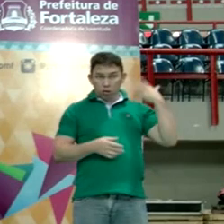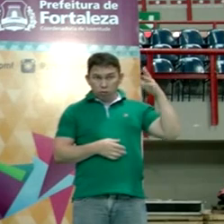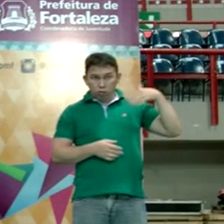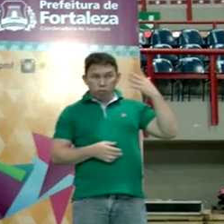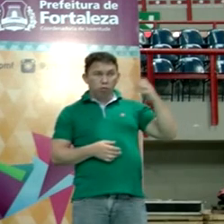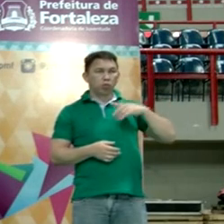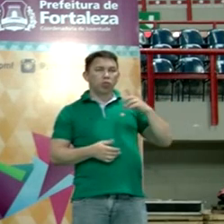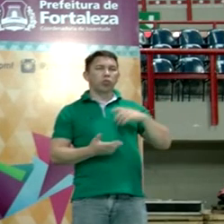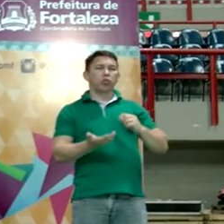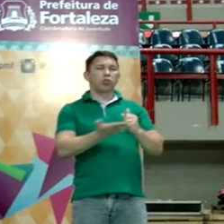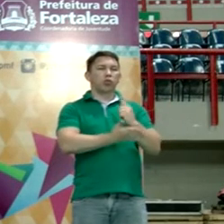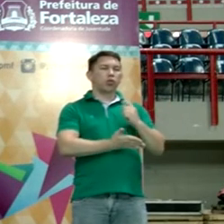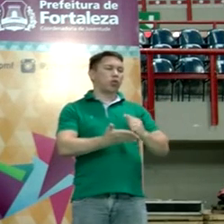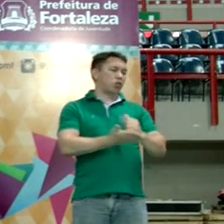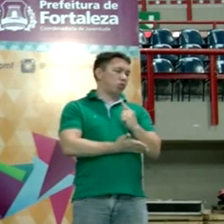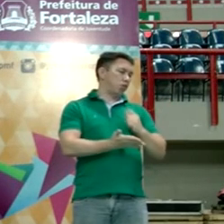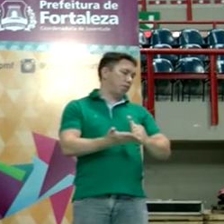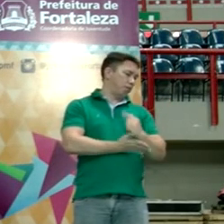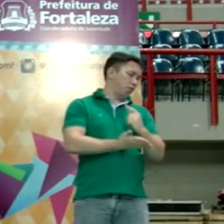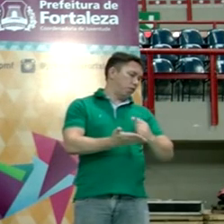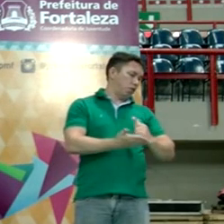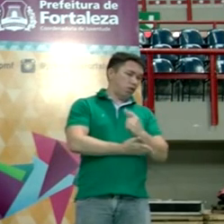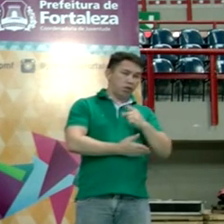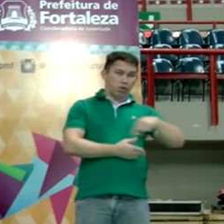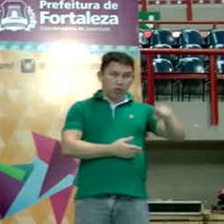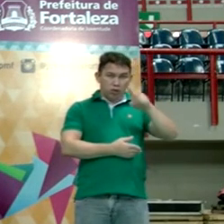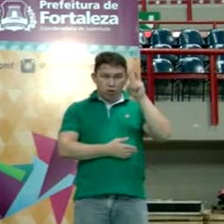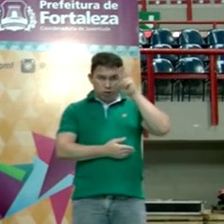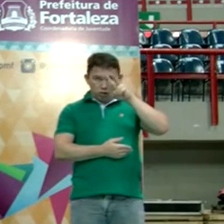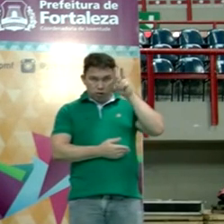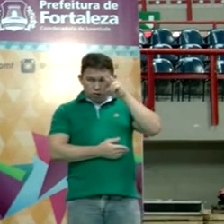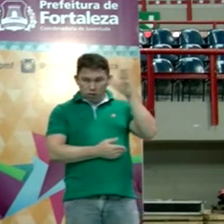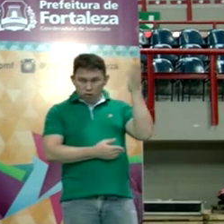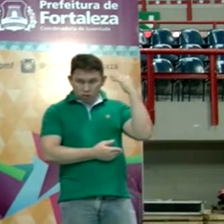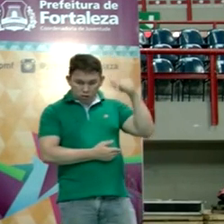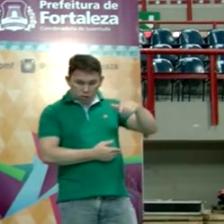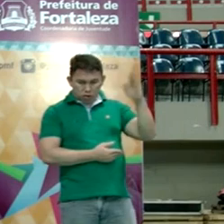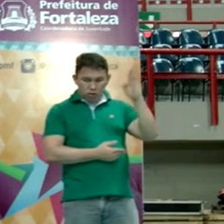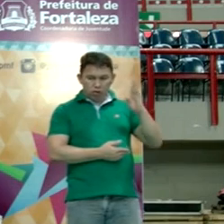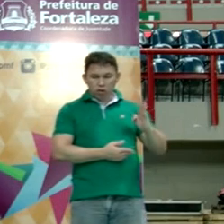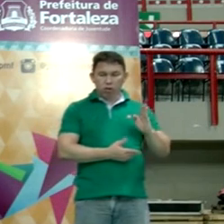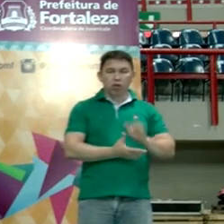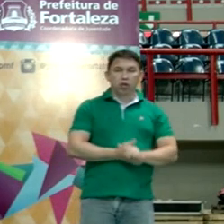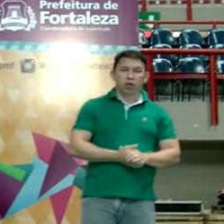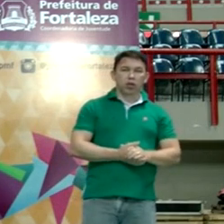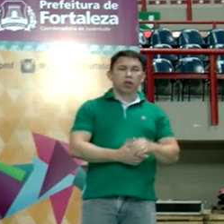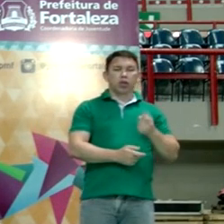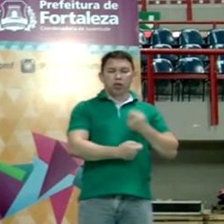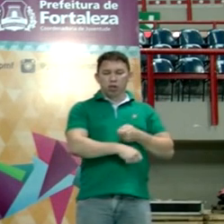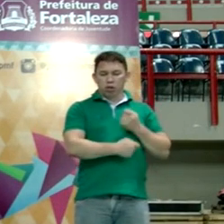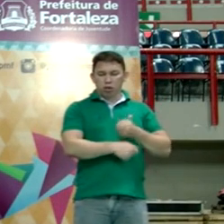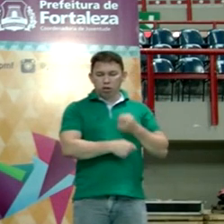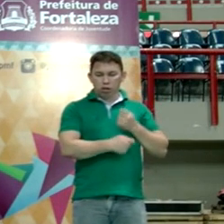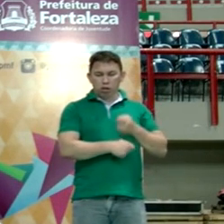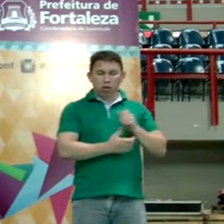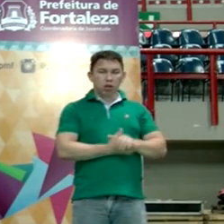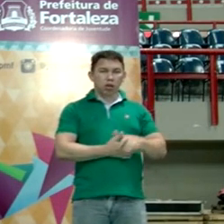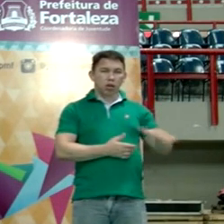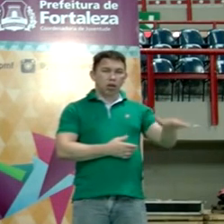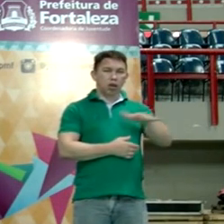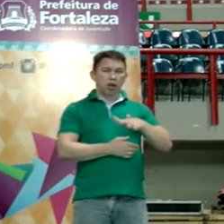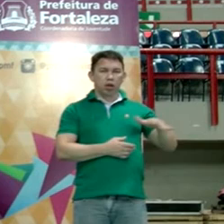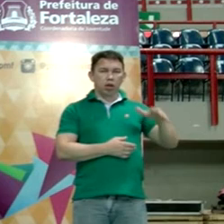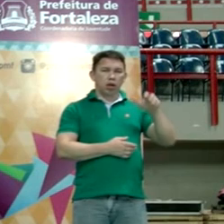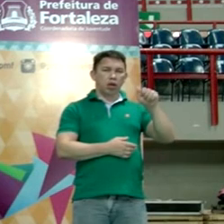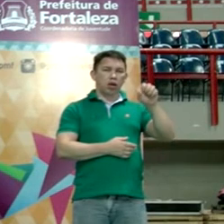dessa é só consumir, consumir, consumir. Alguém ainda lembra que existiu aqui no Brasil uma banda chamada As